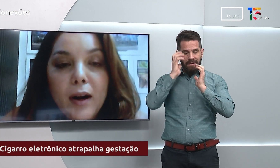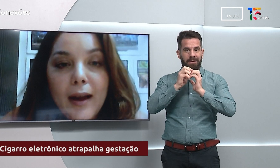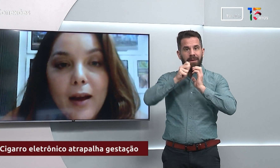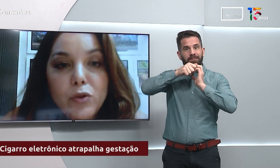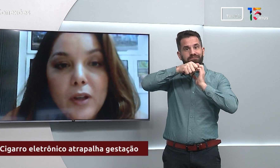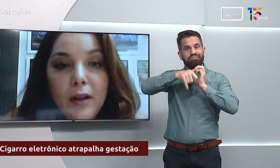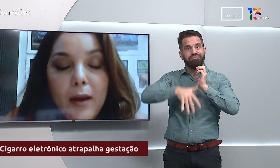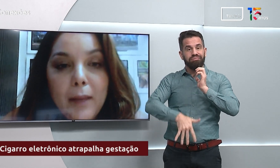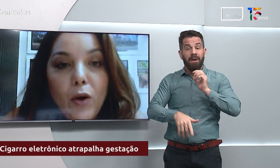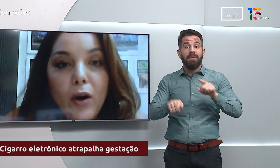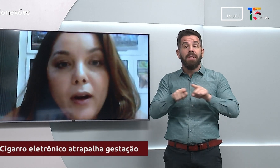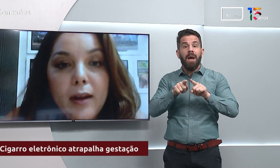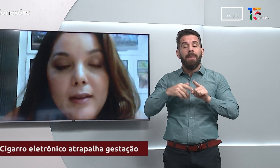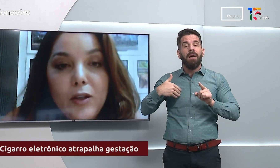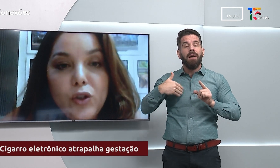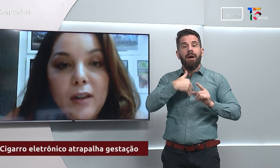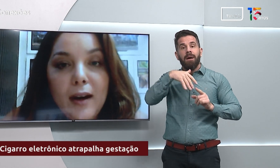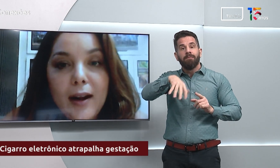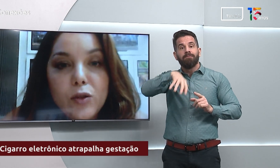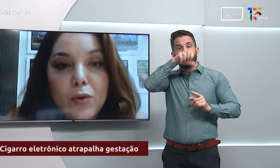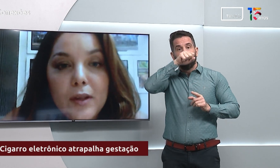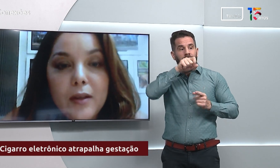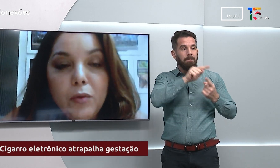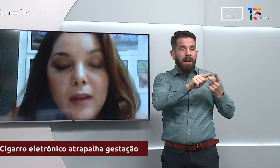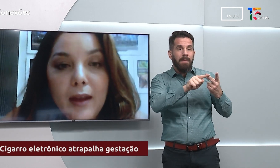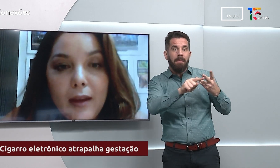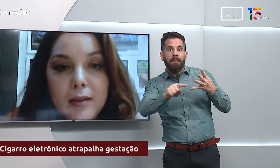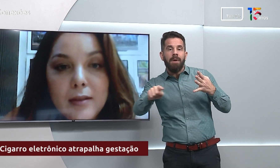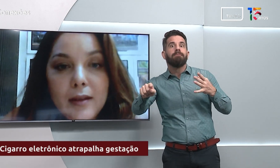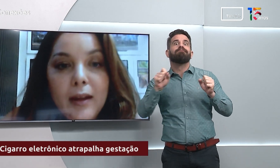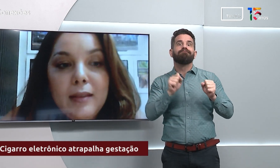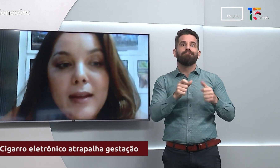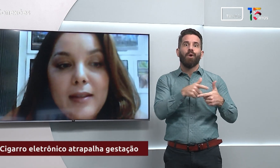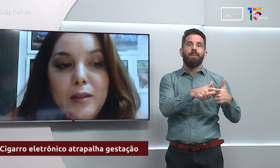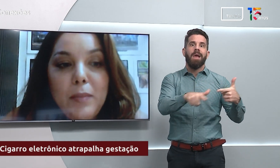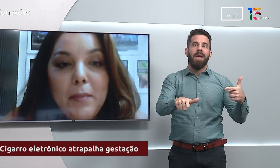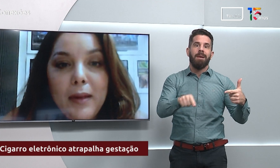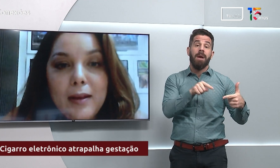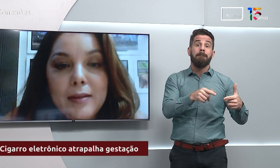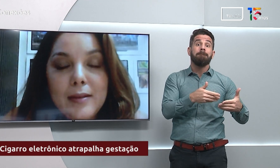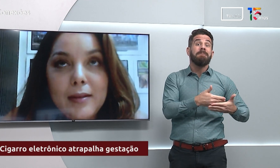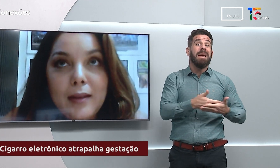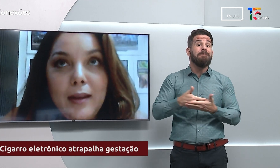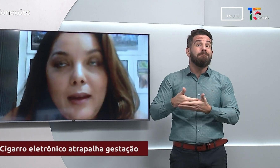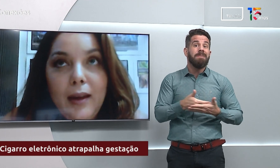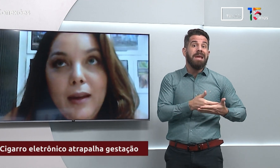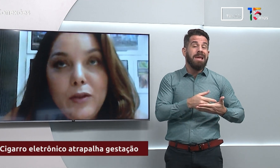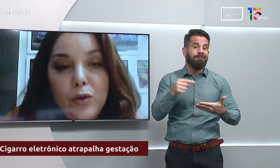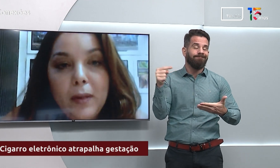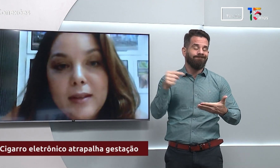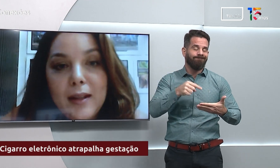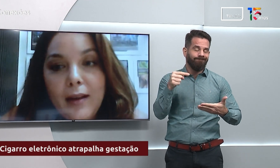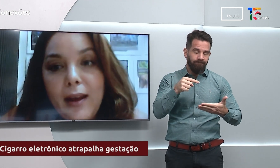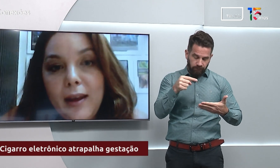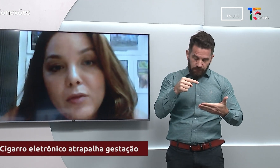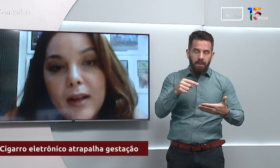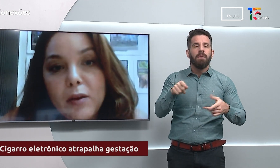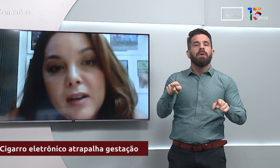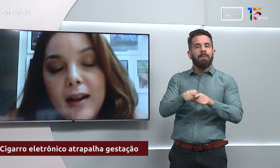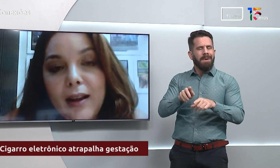durante a gravidez, elas aumentaram a chance de trabalho de parto prematuro, aumentaram a chance de